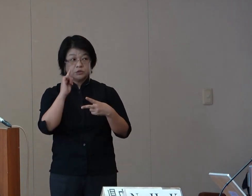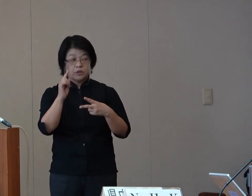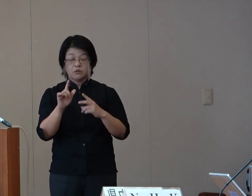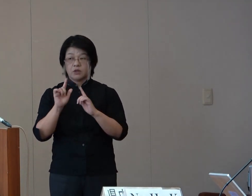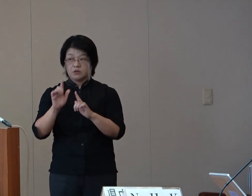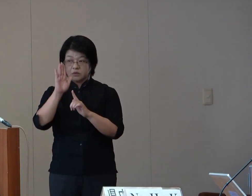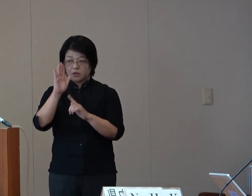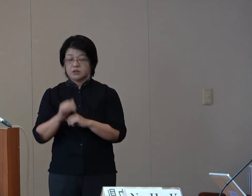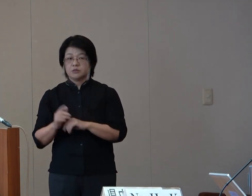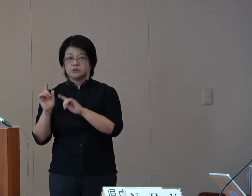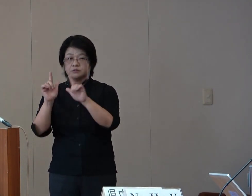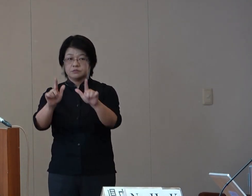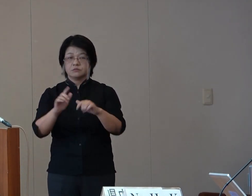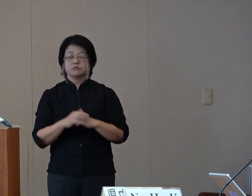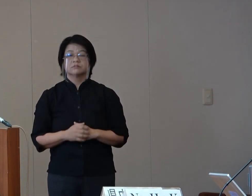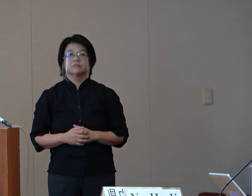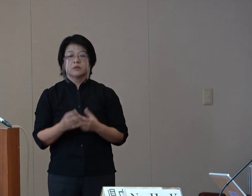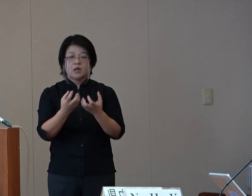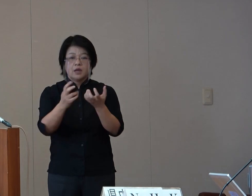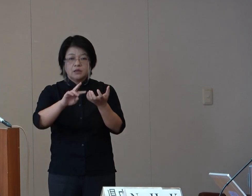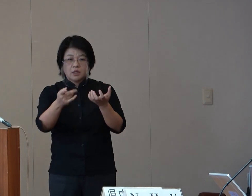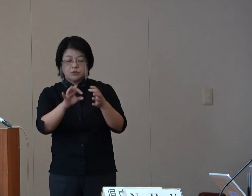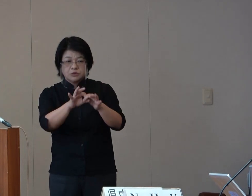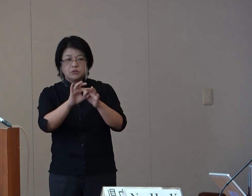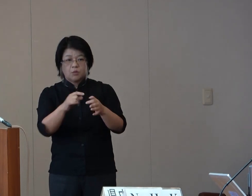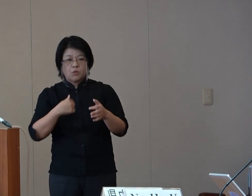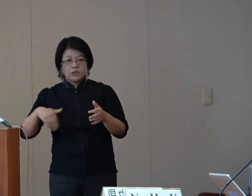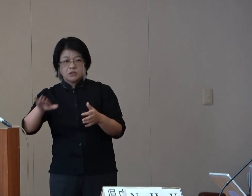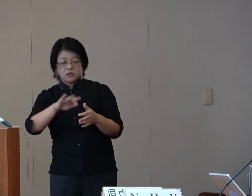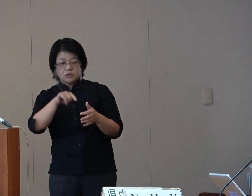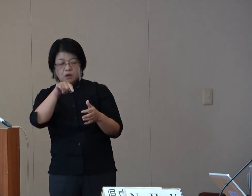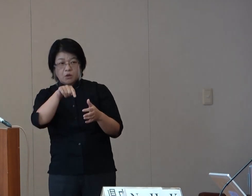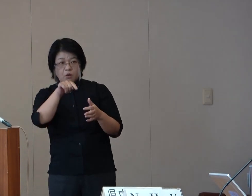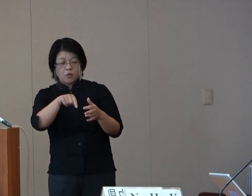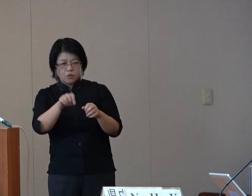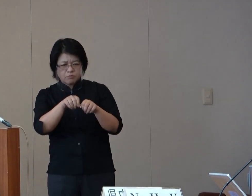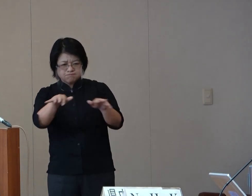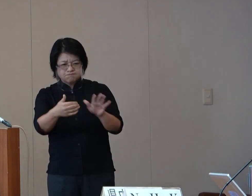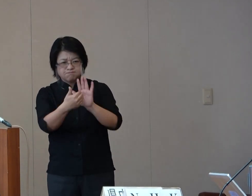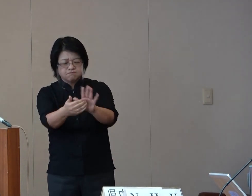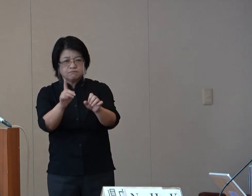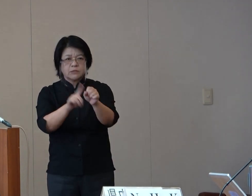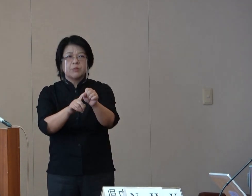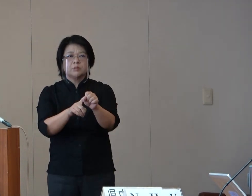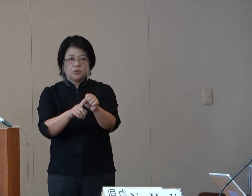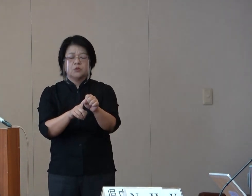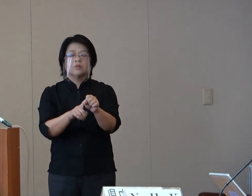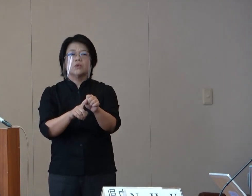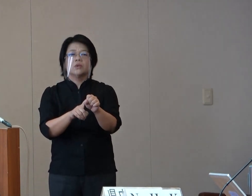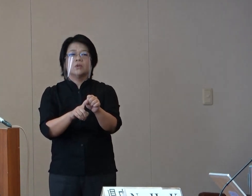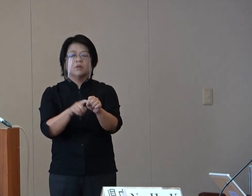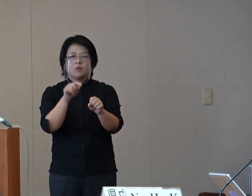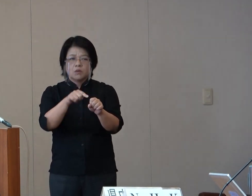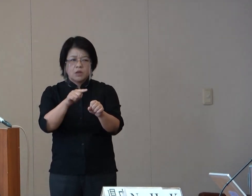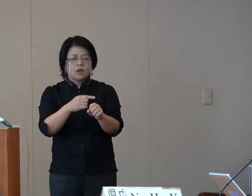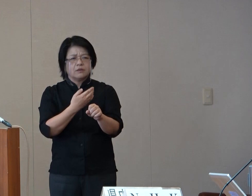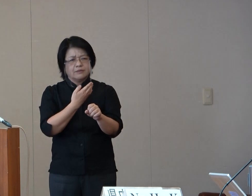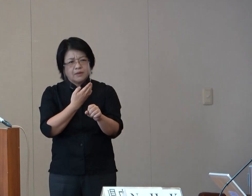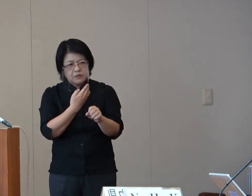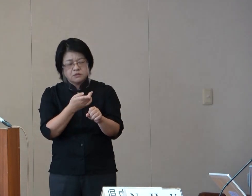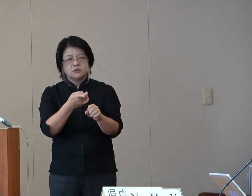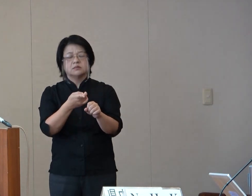はのどのような幻覚であってもですね我々はやはりとの兵科分の拡大を食い止めなければならないというのが一番